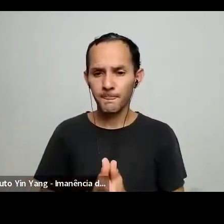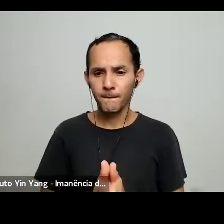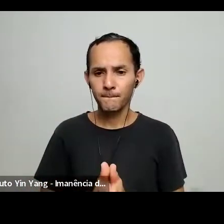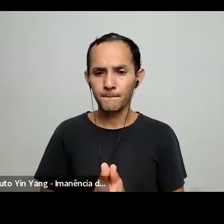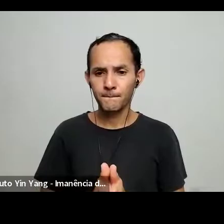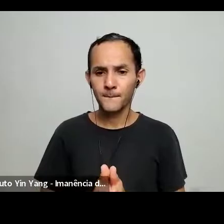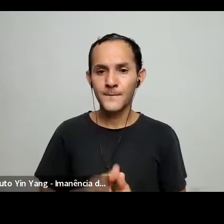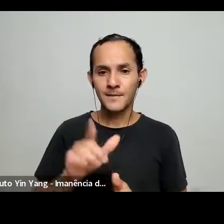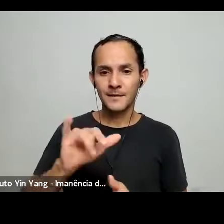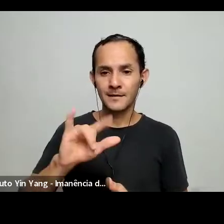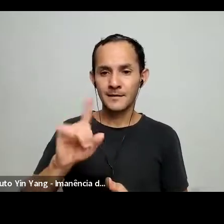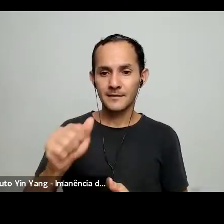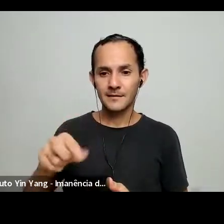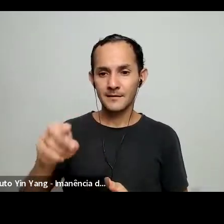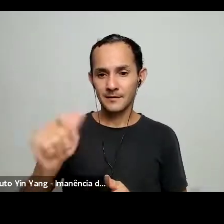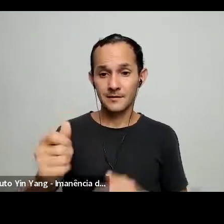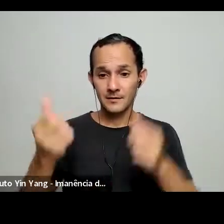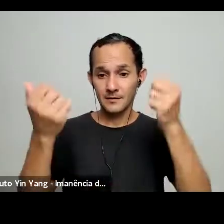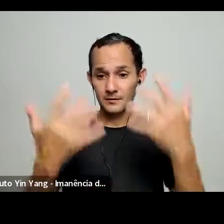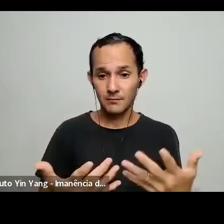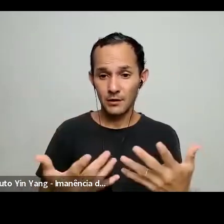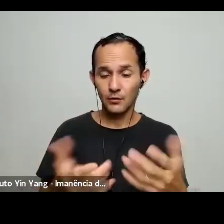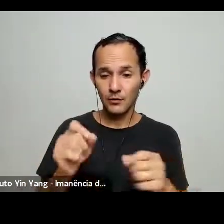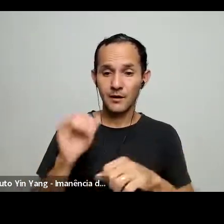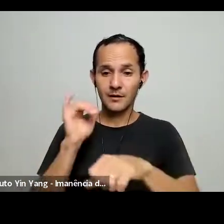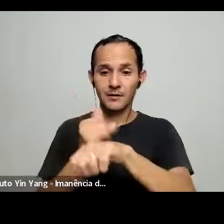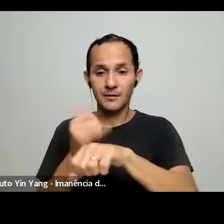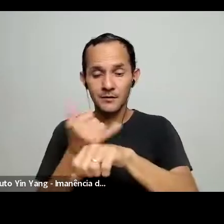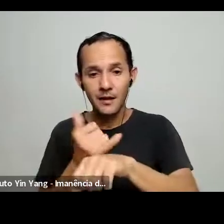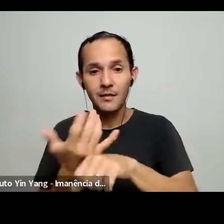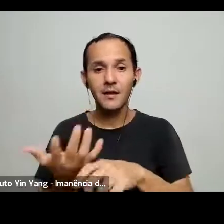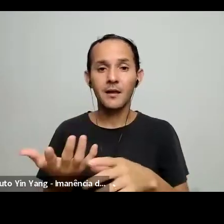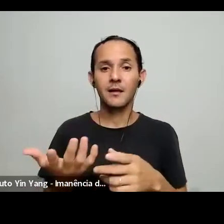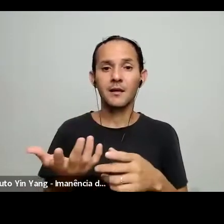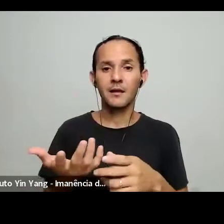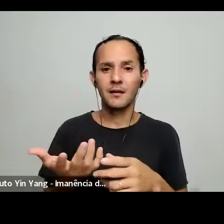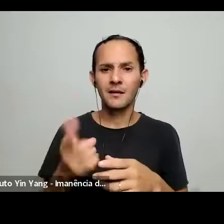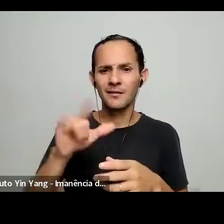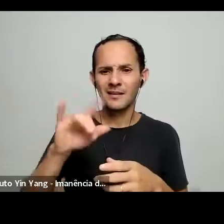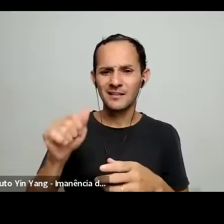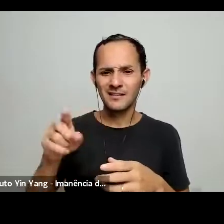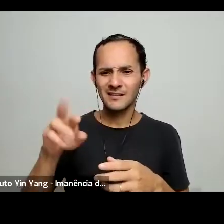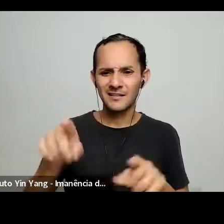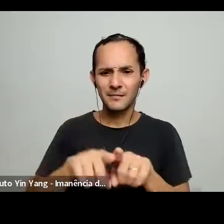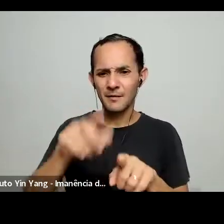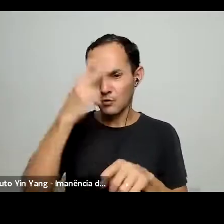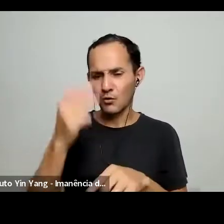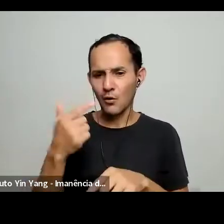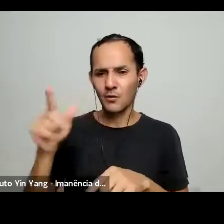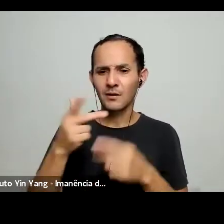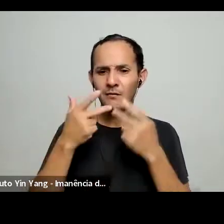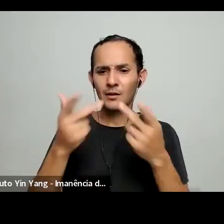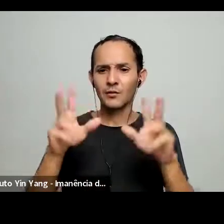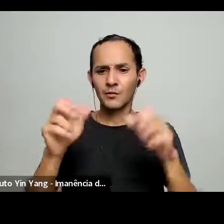a Lisandra aqui mencionou, né, das estratégias, né? Não sei se a Lisandra, acho que outras pessoas também mencionaram